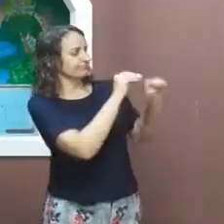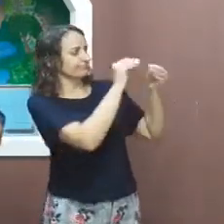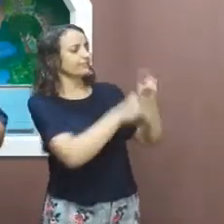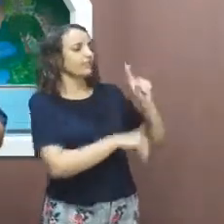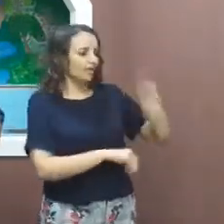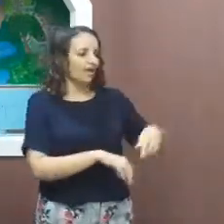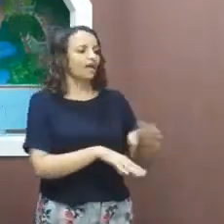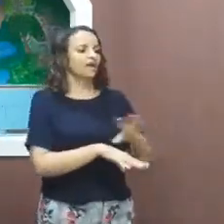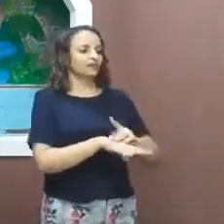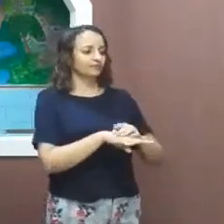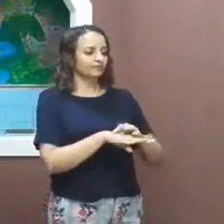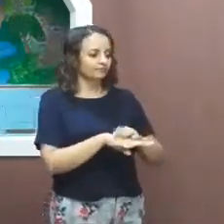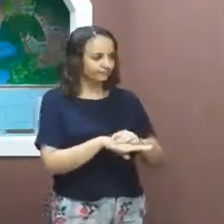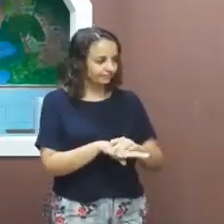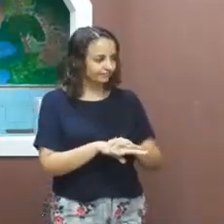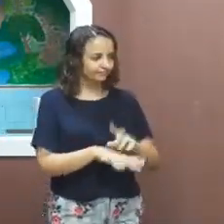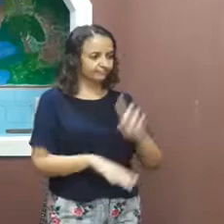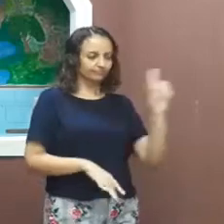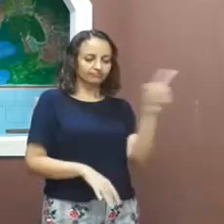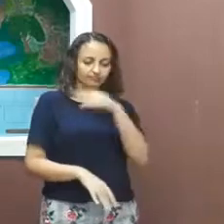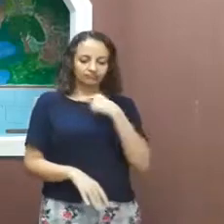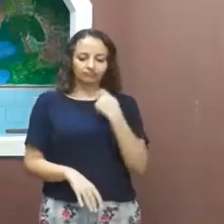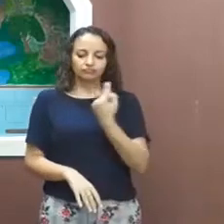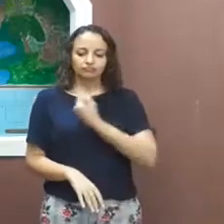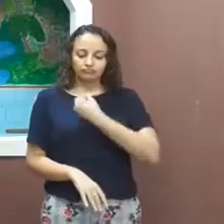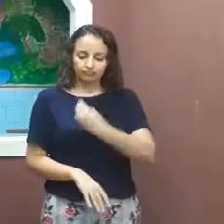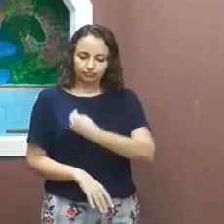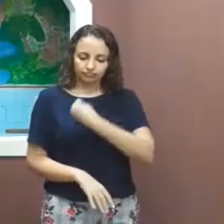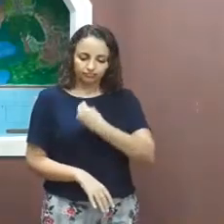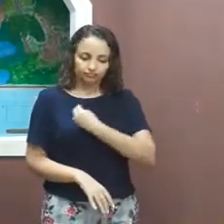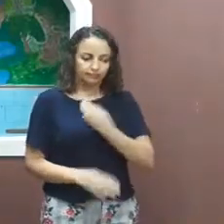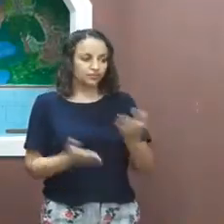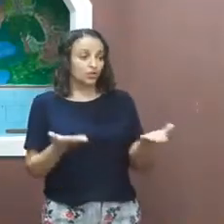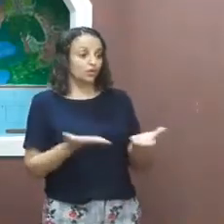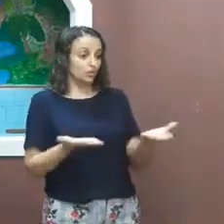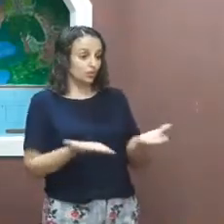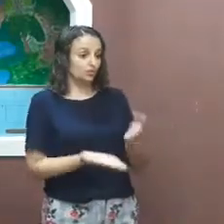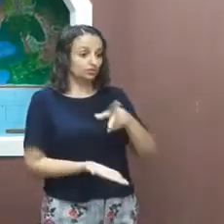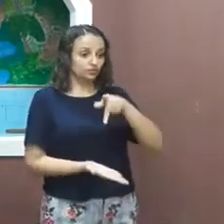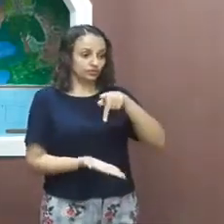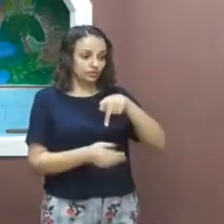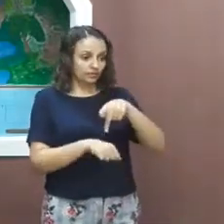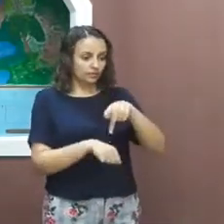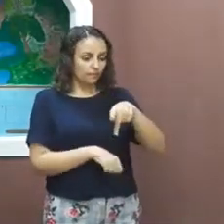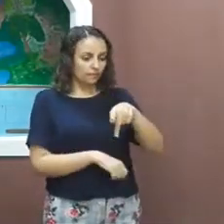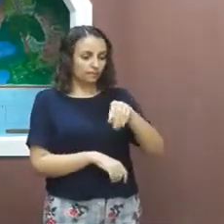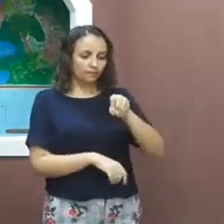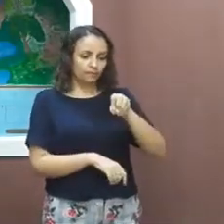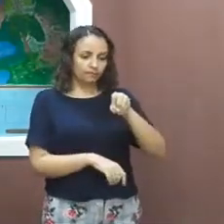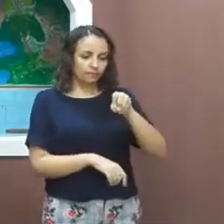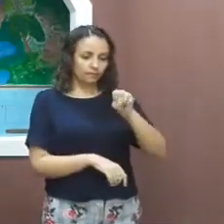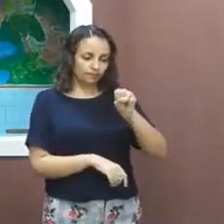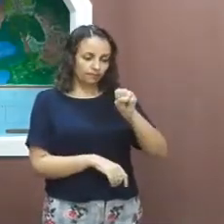época da pós-modernidade. E a pós-modernidade fez o seguinte: